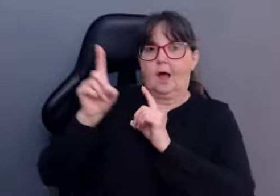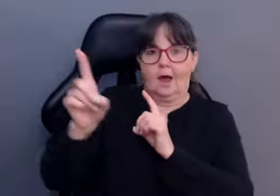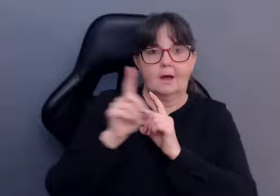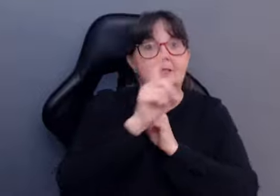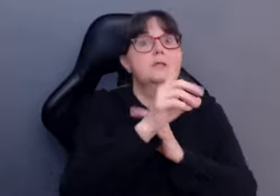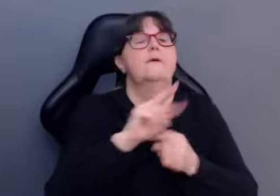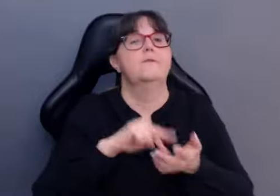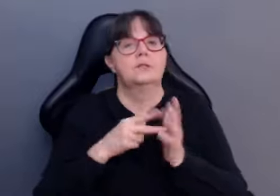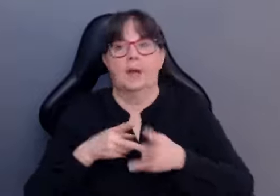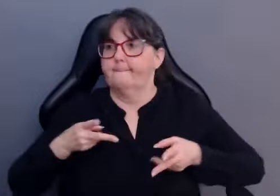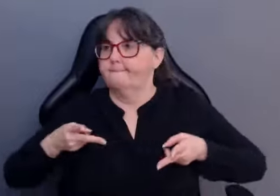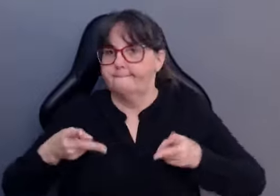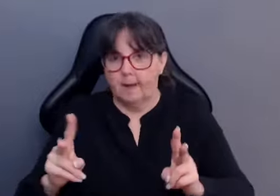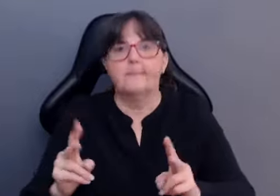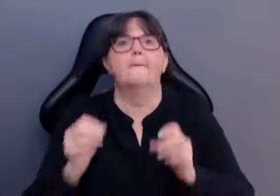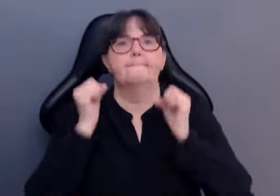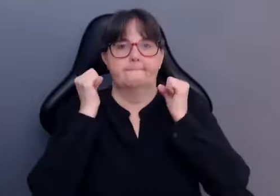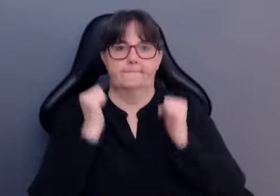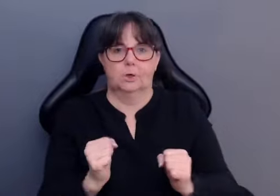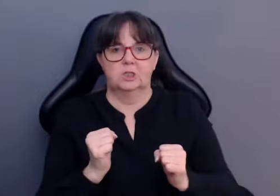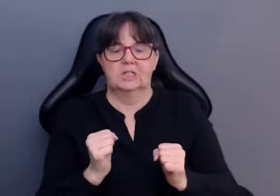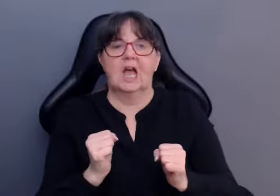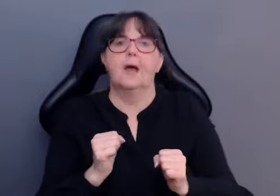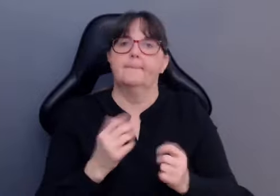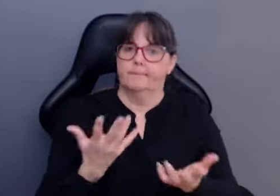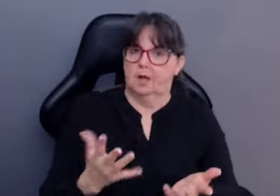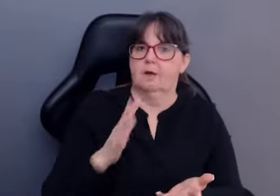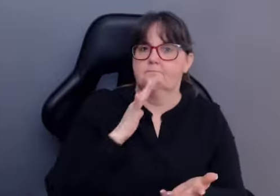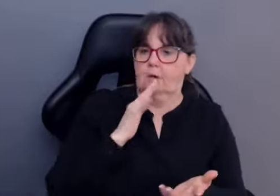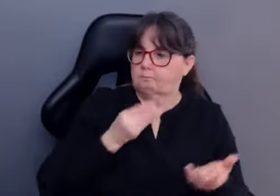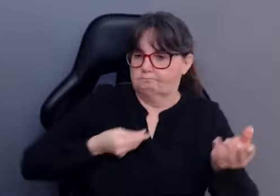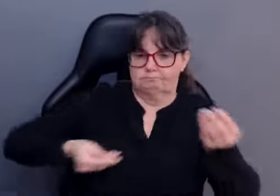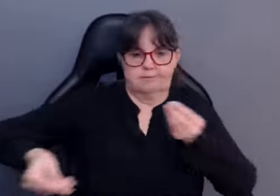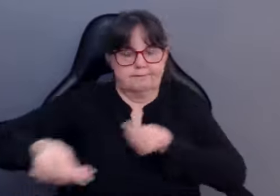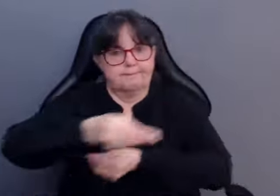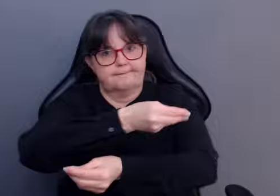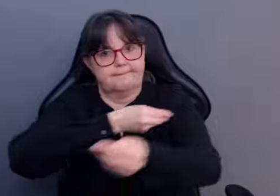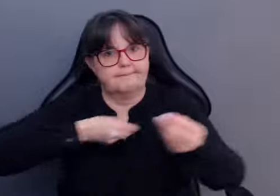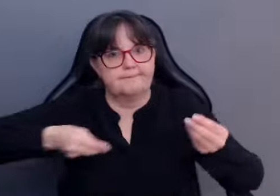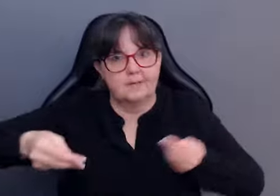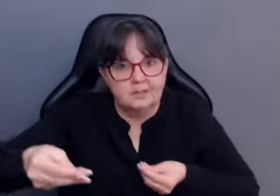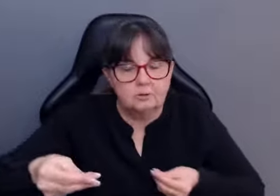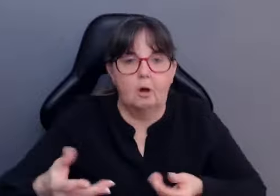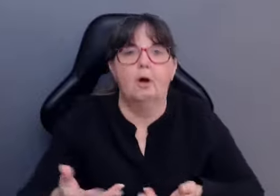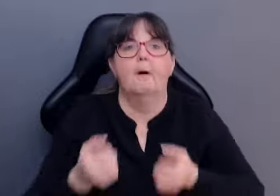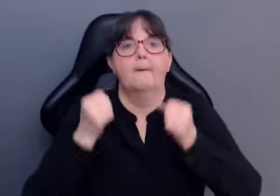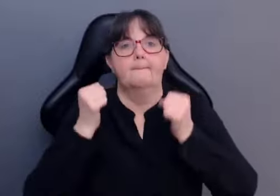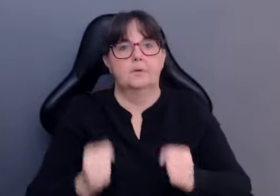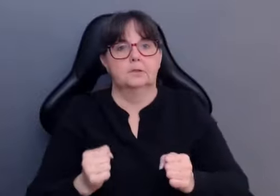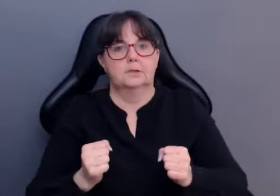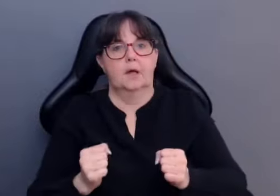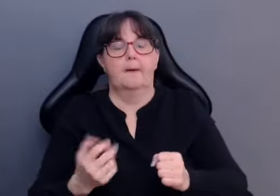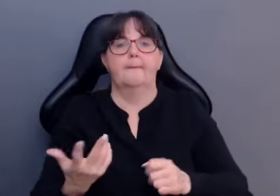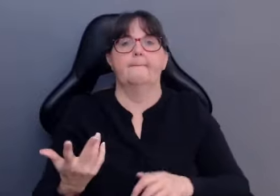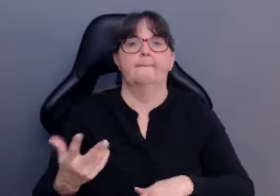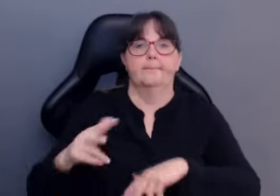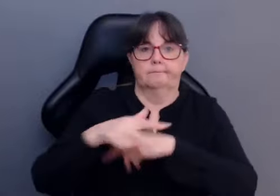participants de communiquer immédiatement entre eux, notamment par téléphone, courrier